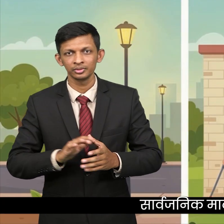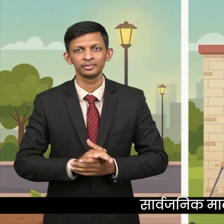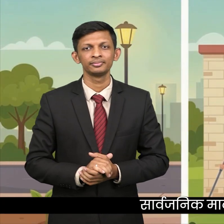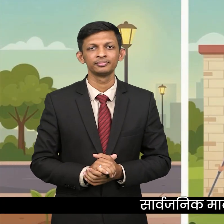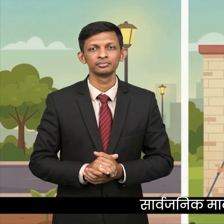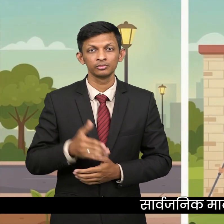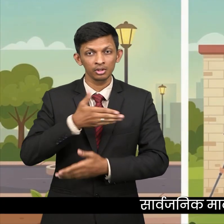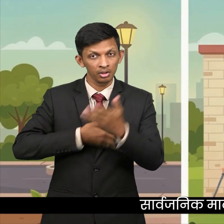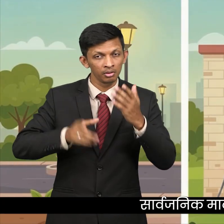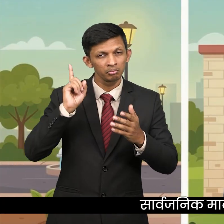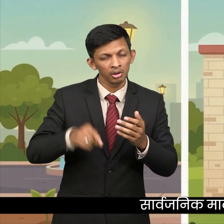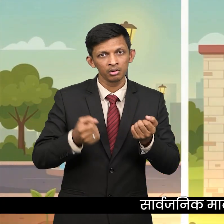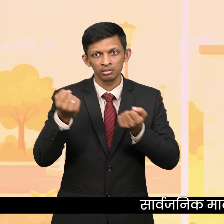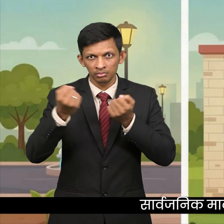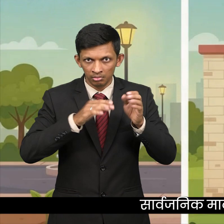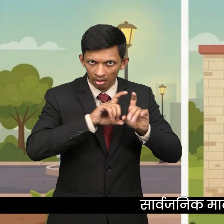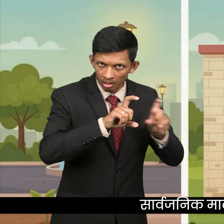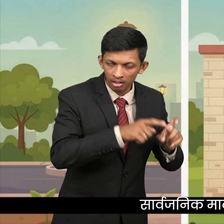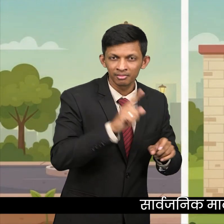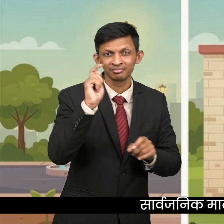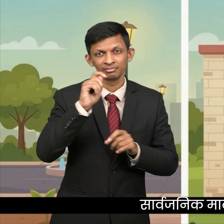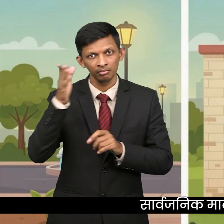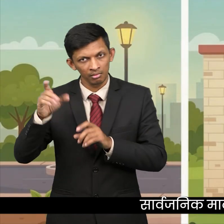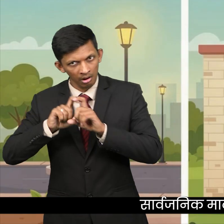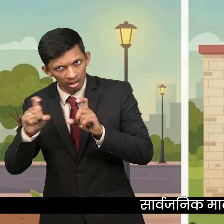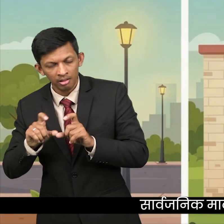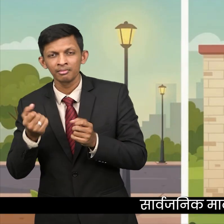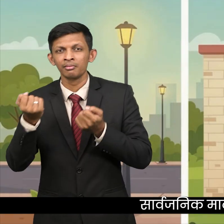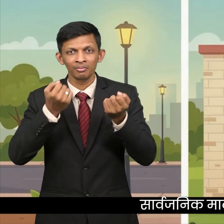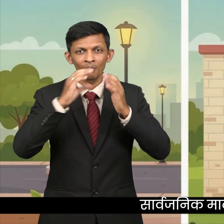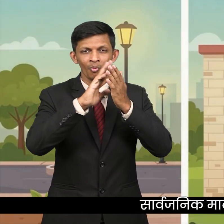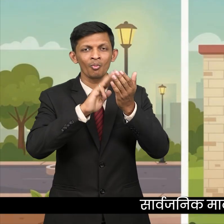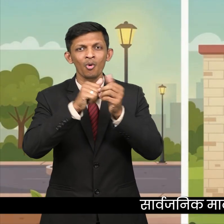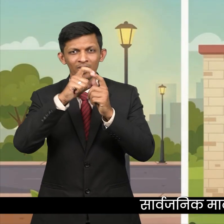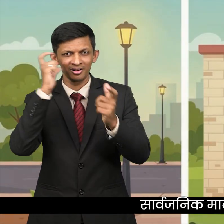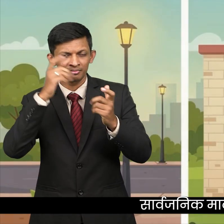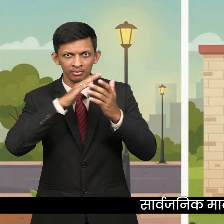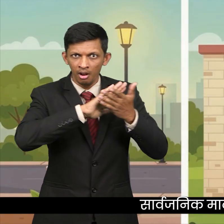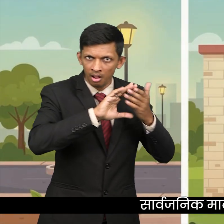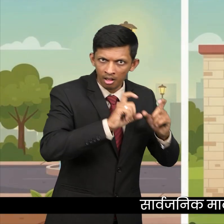सार्वजनिक मालमत्ता ही आपली मालमत्ता आहे.